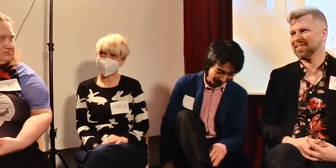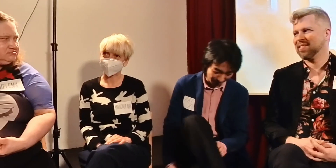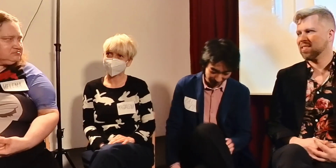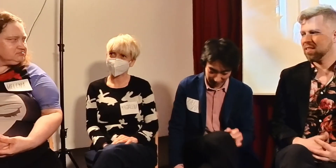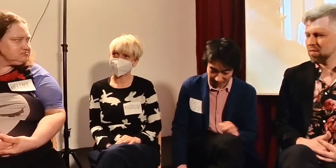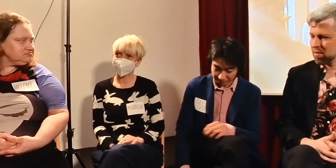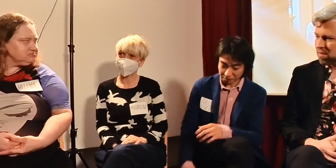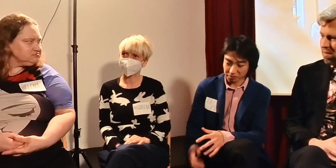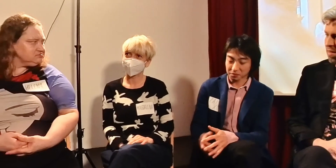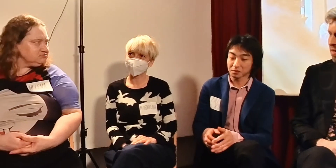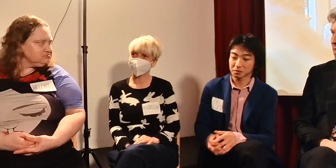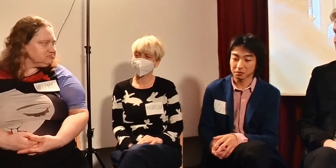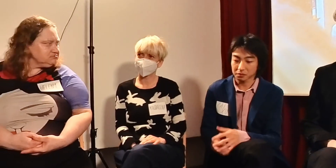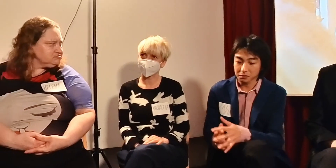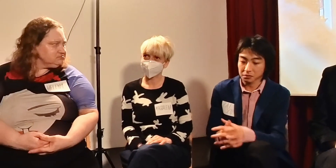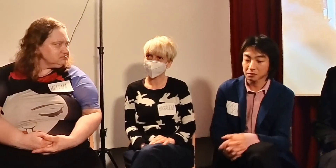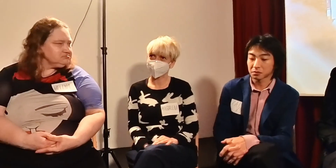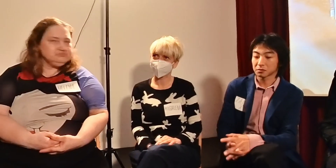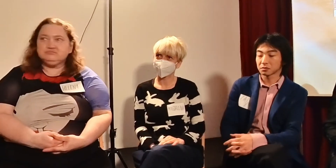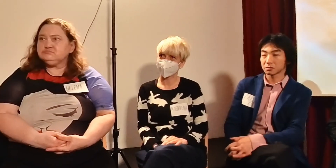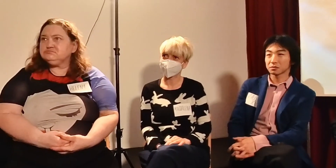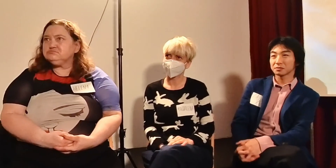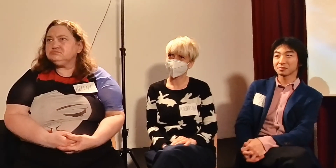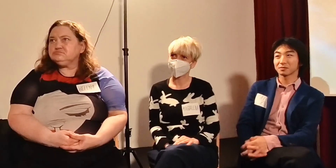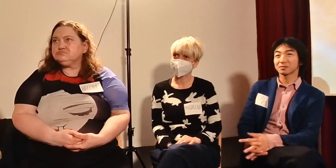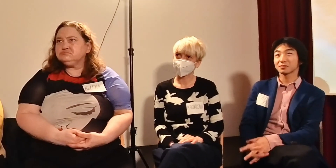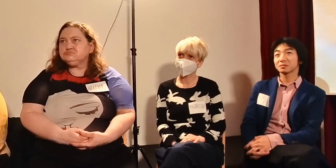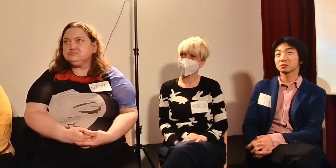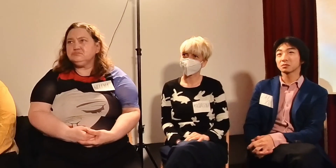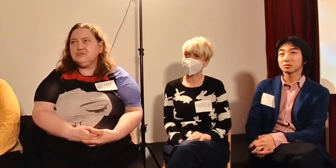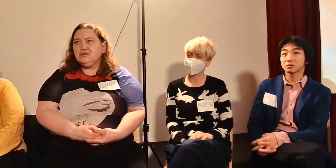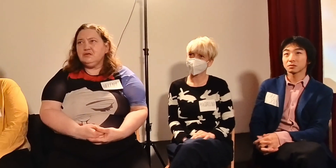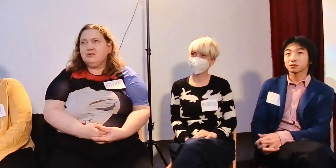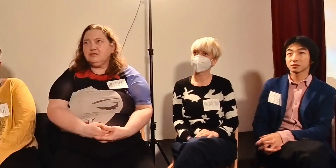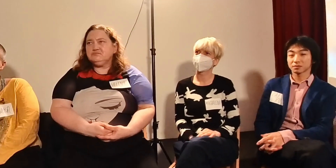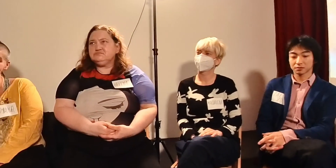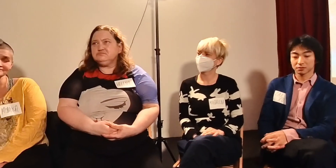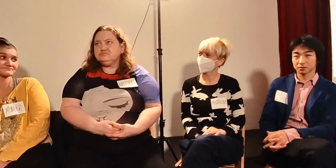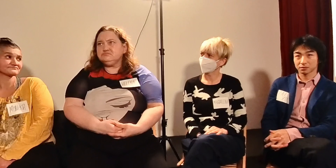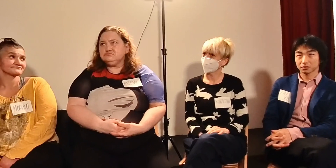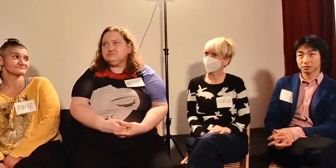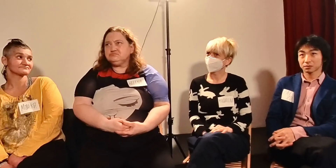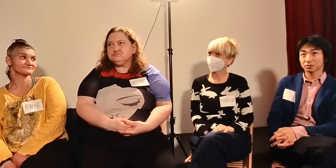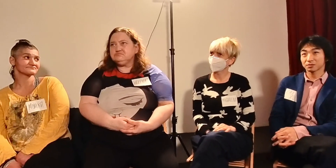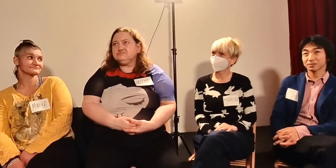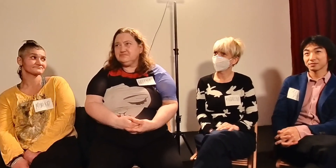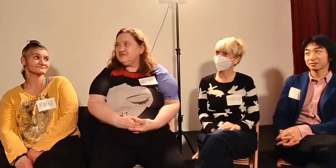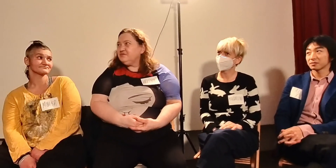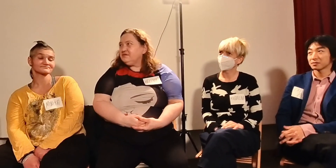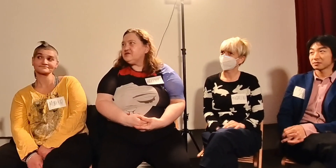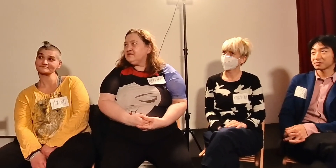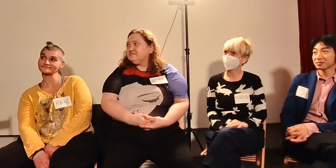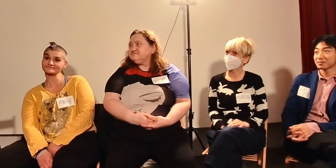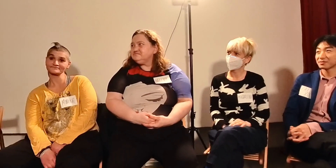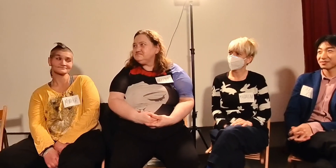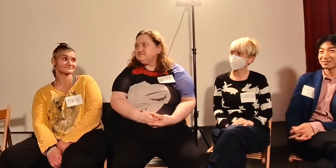umělkyni Magdalenu Květkovskou a také členku kolektivu Prádelna Helenu